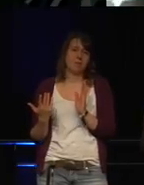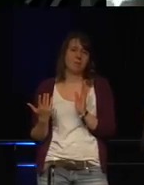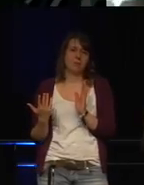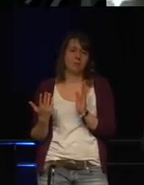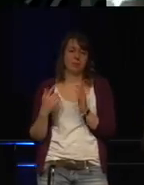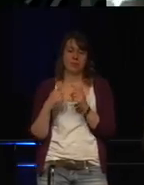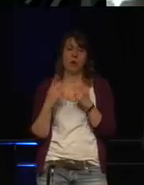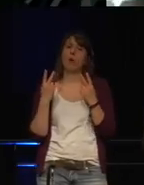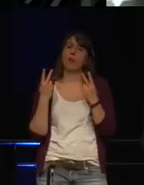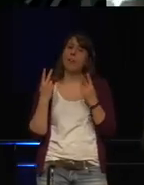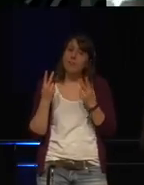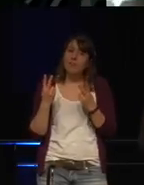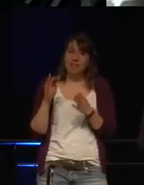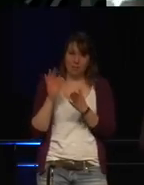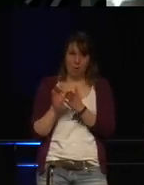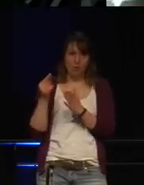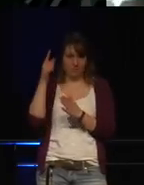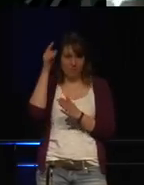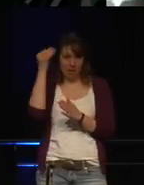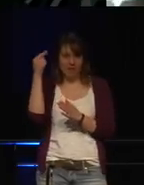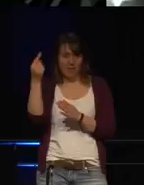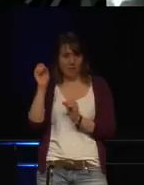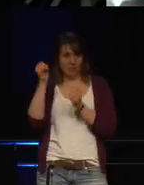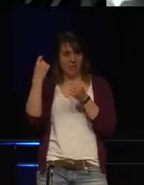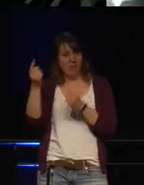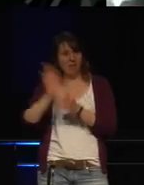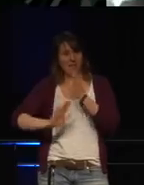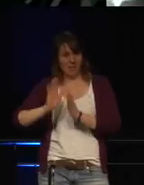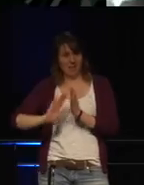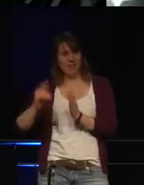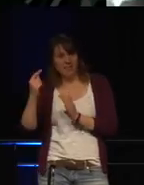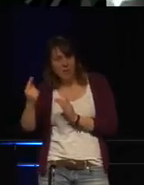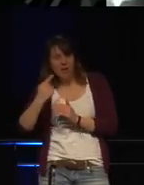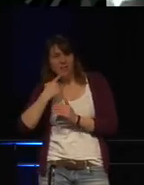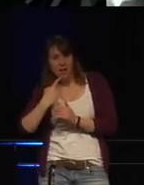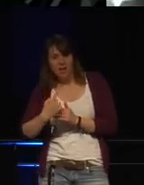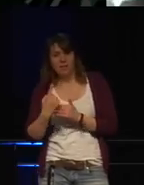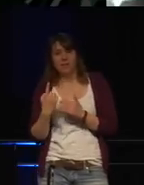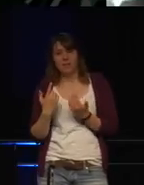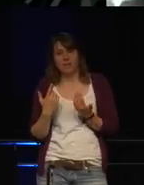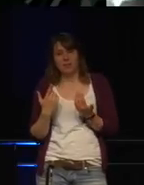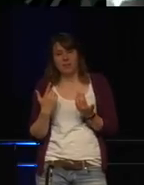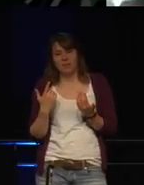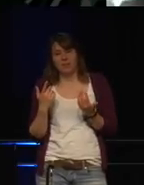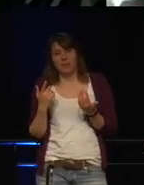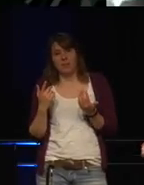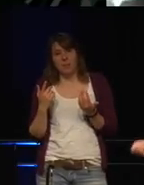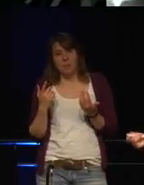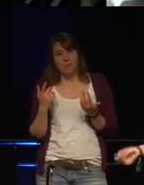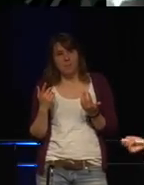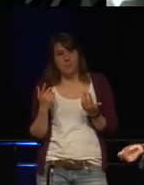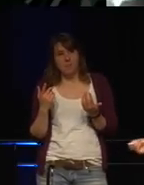Y de hecho, una de las cosas más importantes que me estaba contando es que no quiere